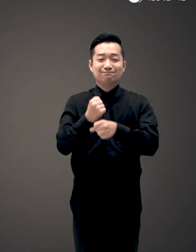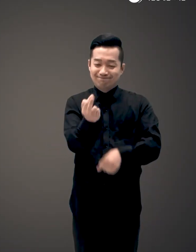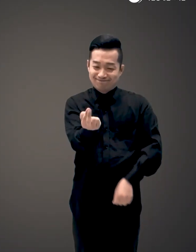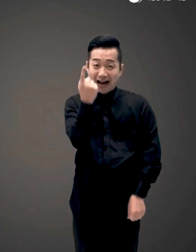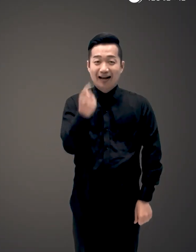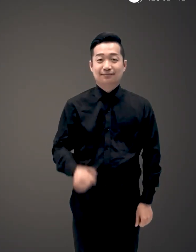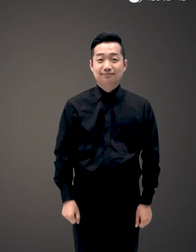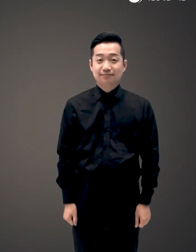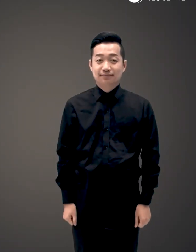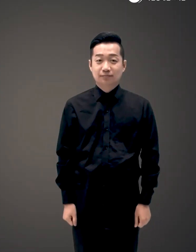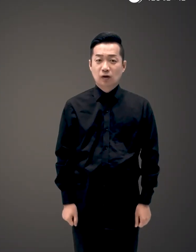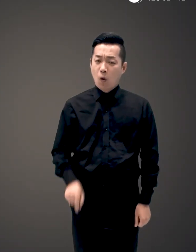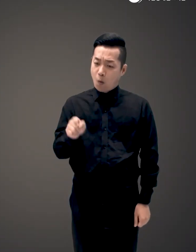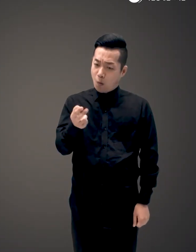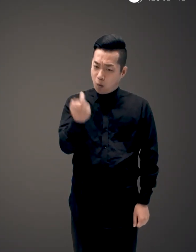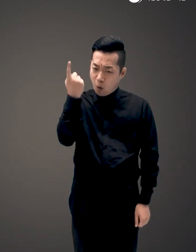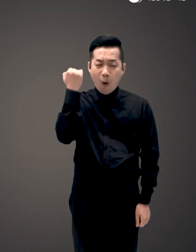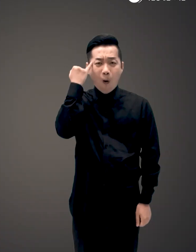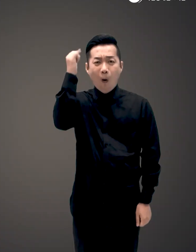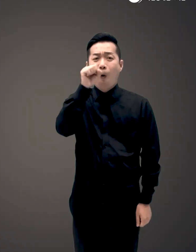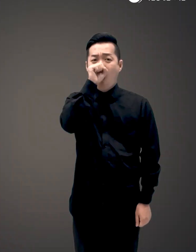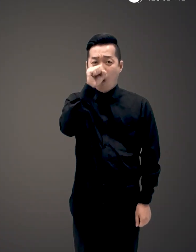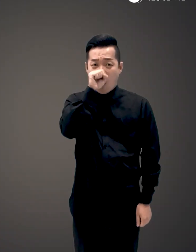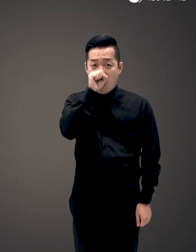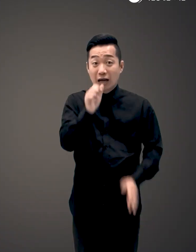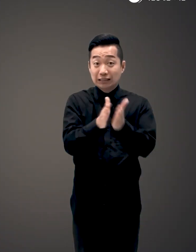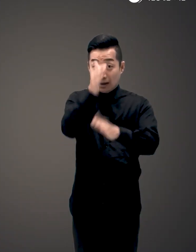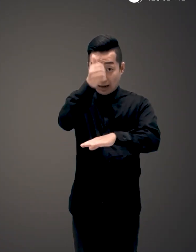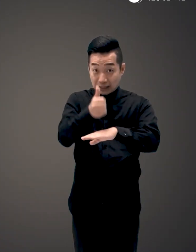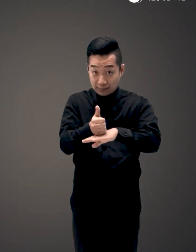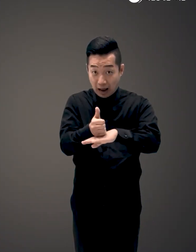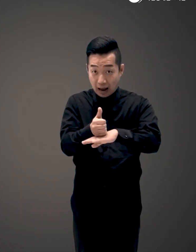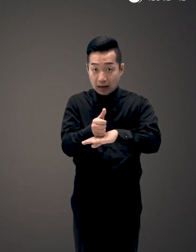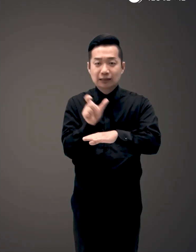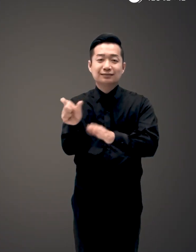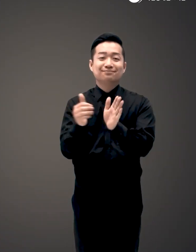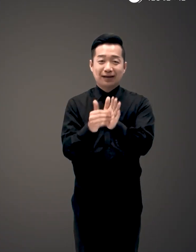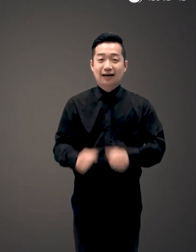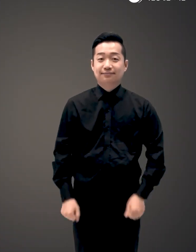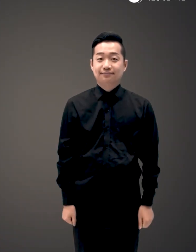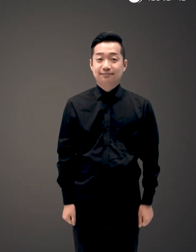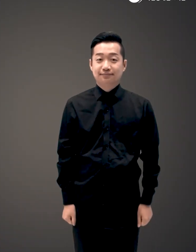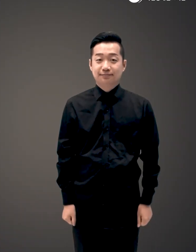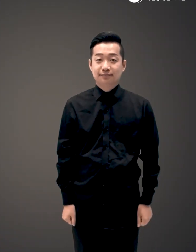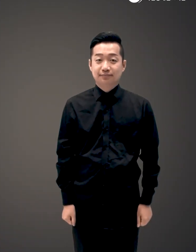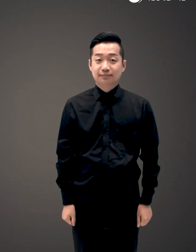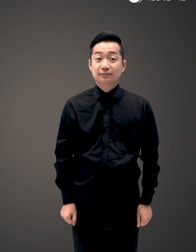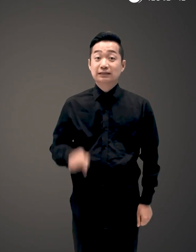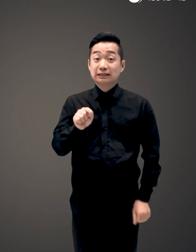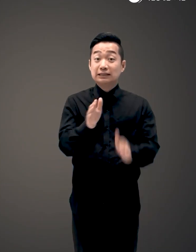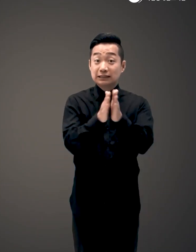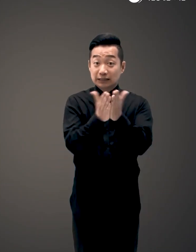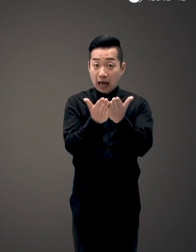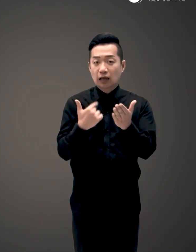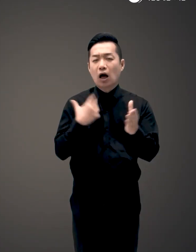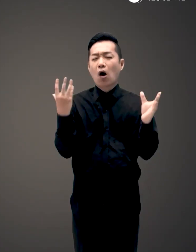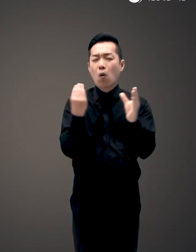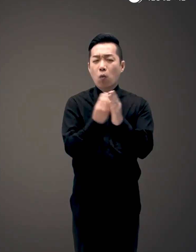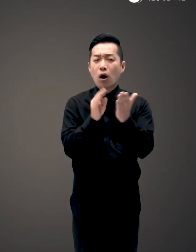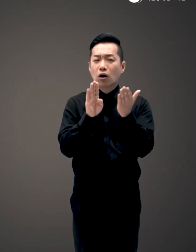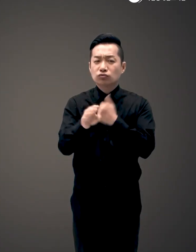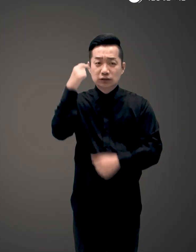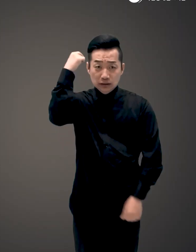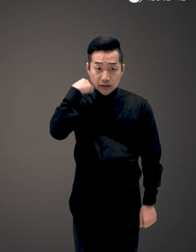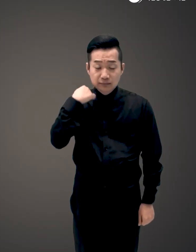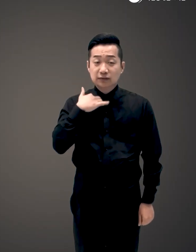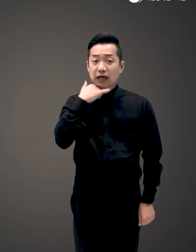주셔가지고 만들었다고 해요. 저 너무 아이디어 좋은 것 같다고 책의 맨 마지막 장에 적었습니다. 그리고 이 책을 제가